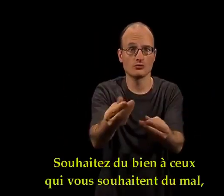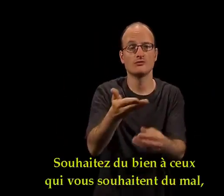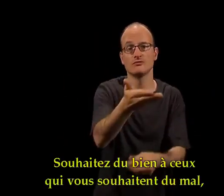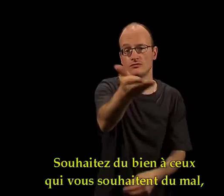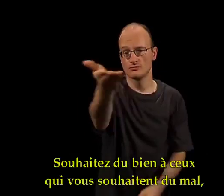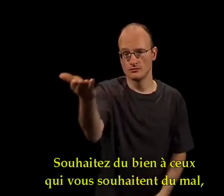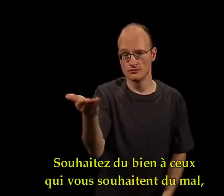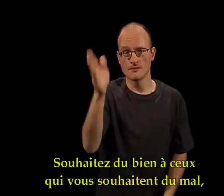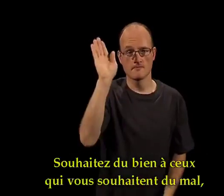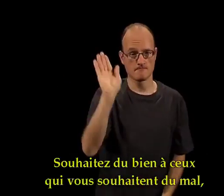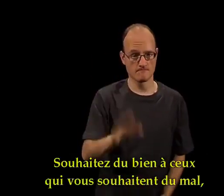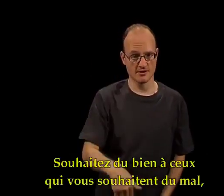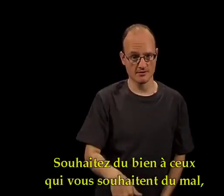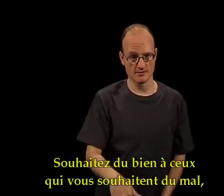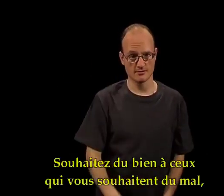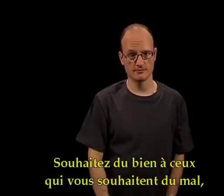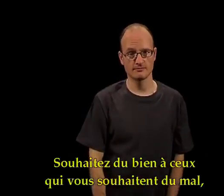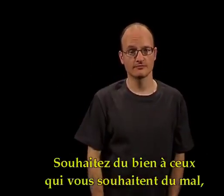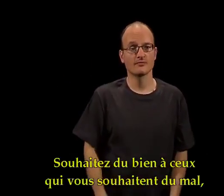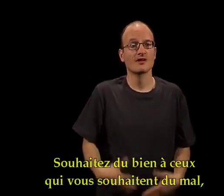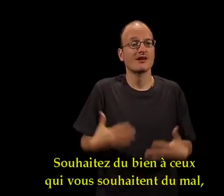souhaitez du bien à ceux qui vous souhaitent du mal.